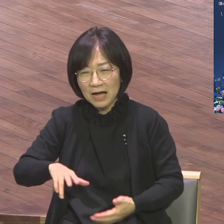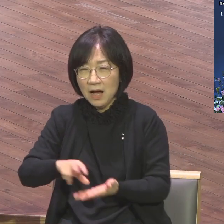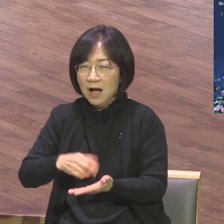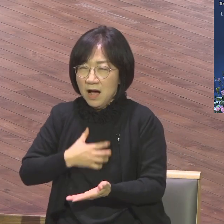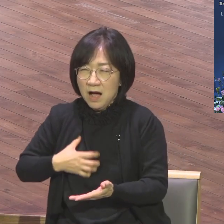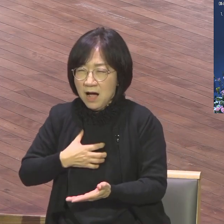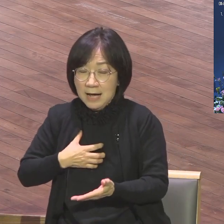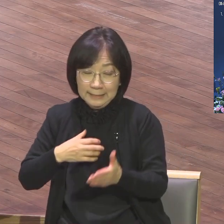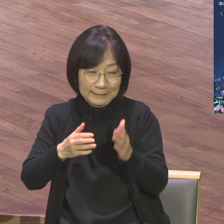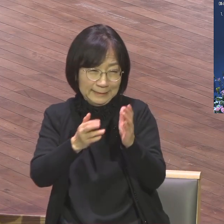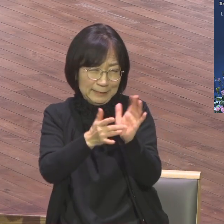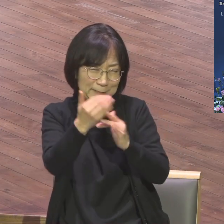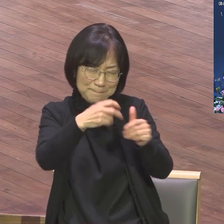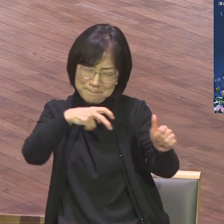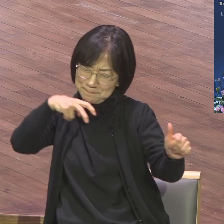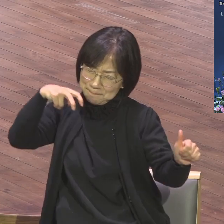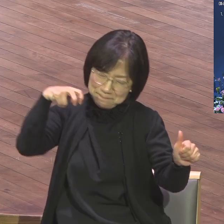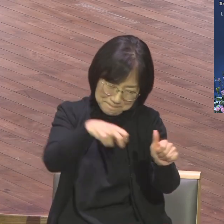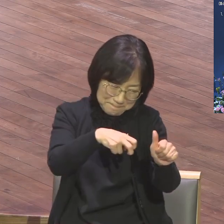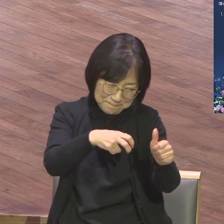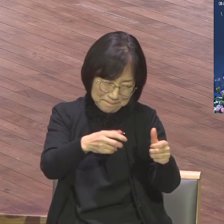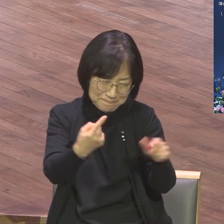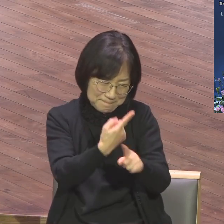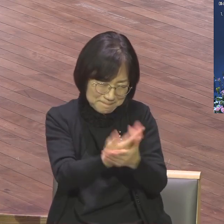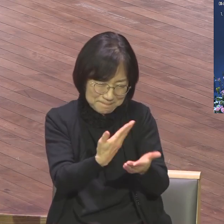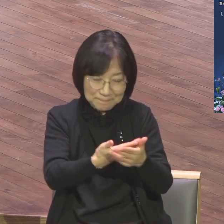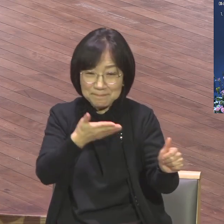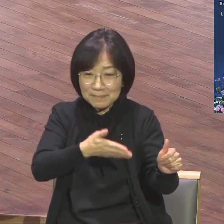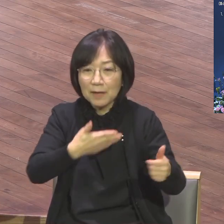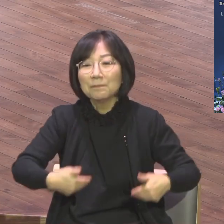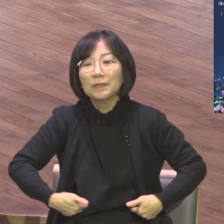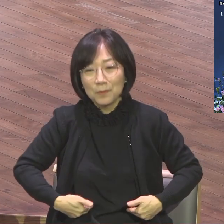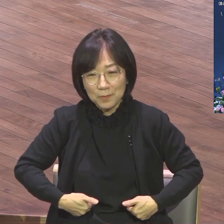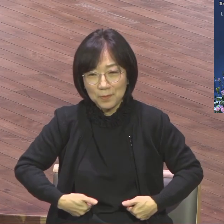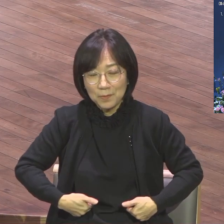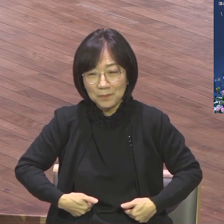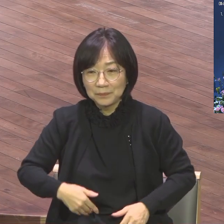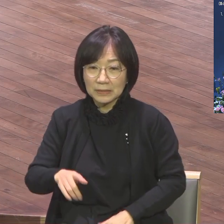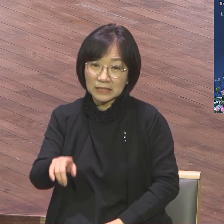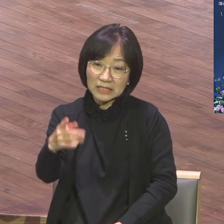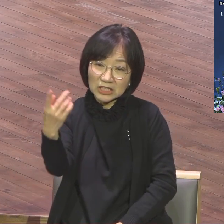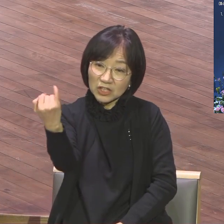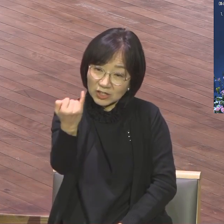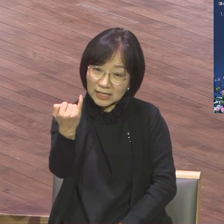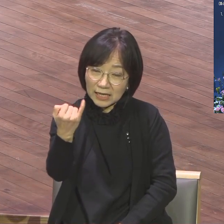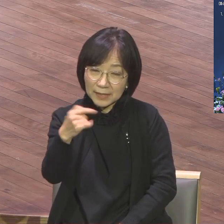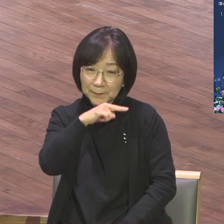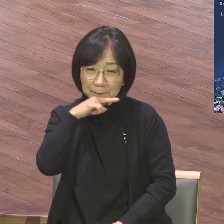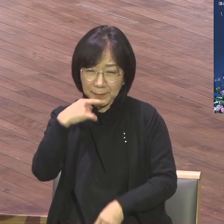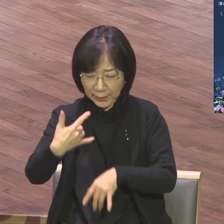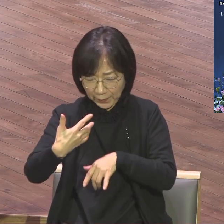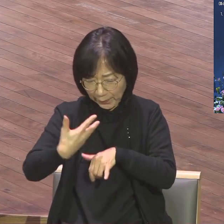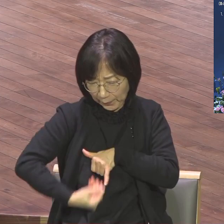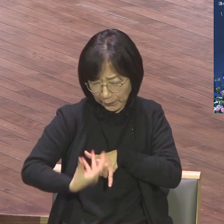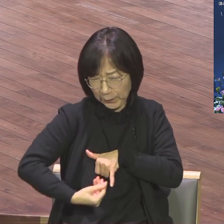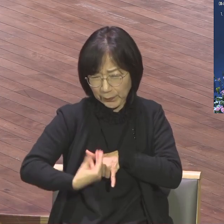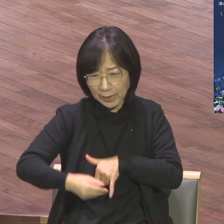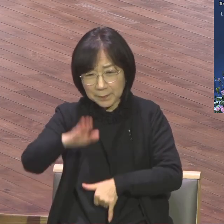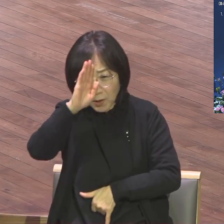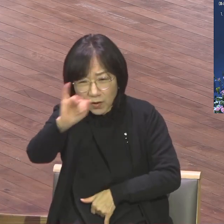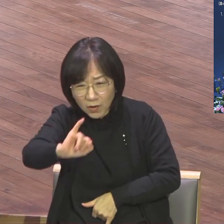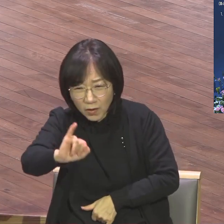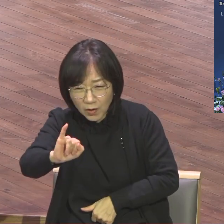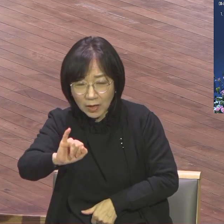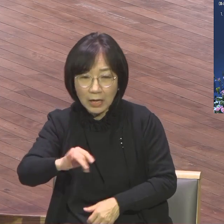되니까 12년 동안 고생하다가 모든 수단 방법 다 동원했지만 답이 없으니까 예수님께 나와서